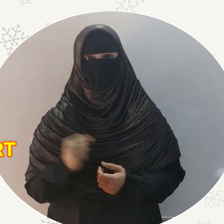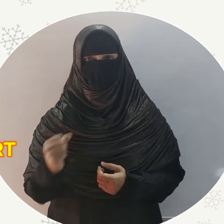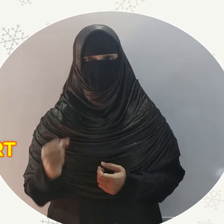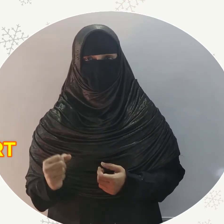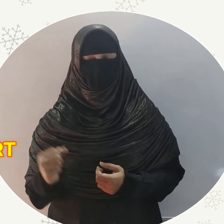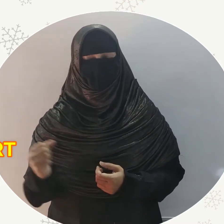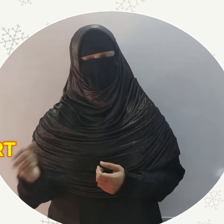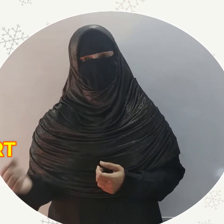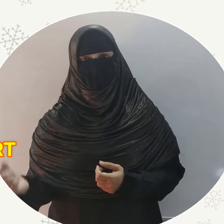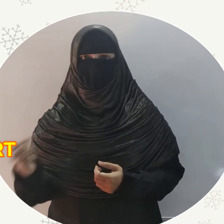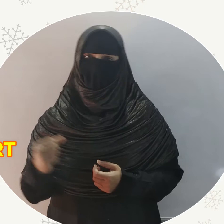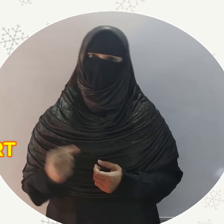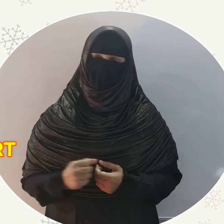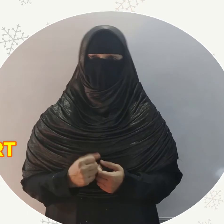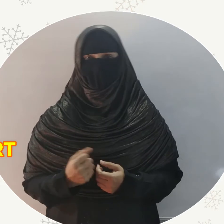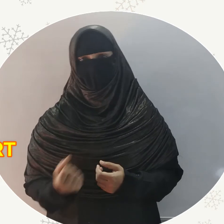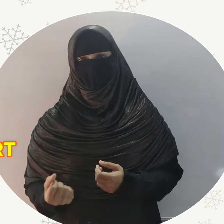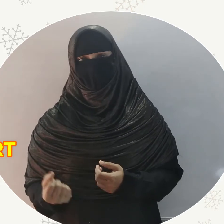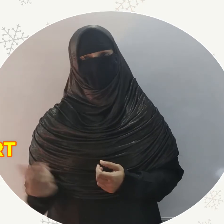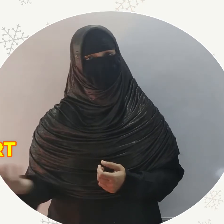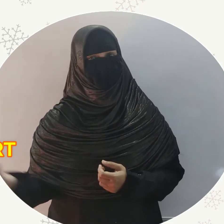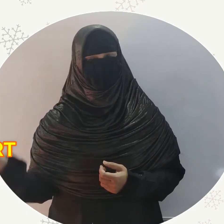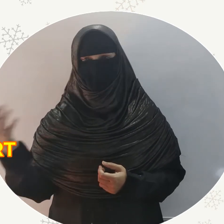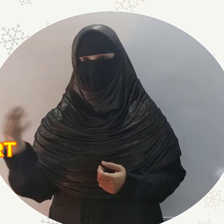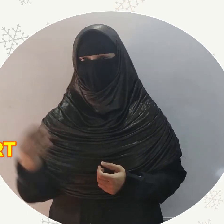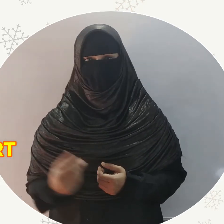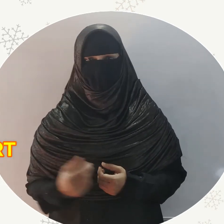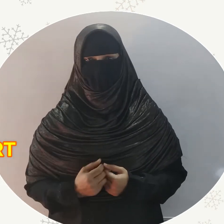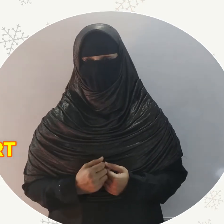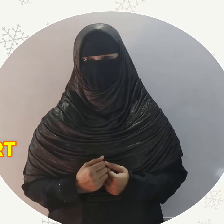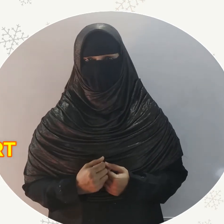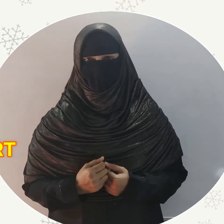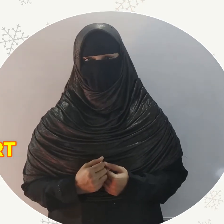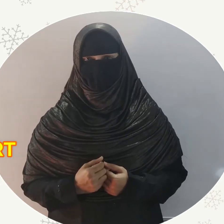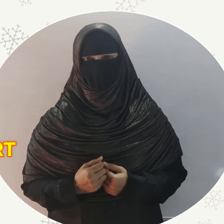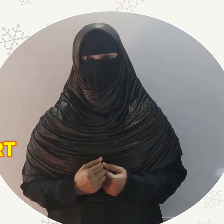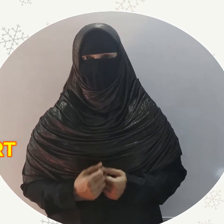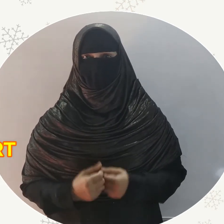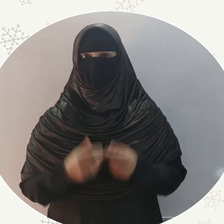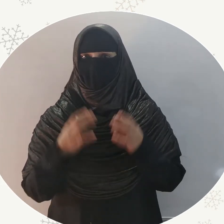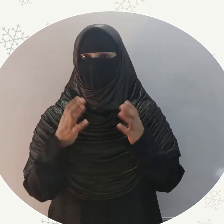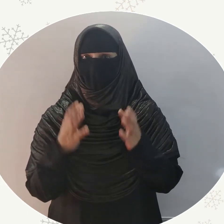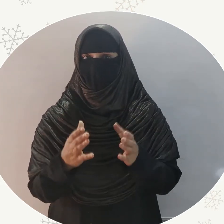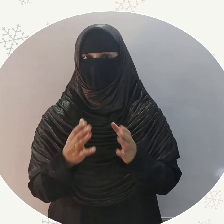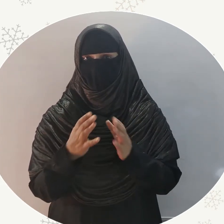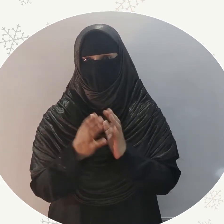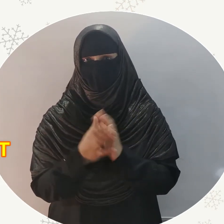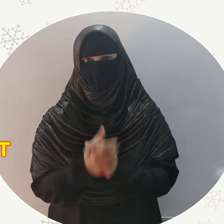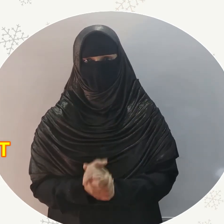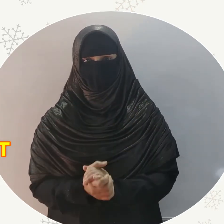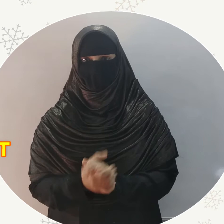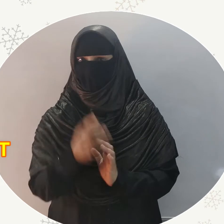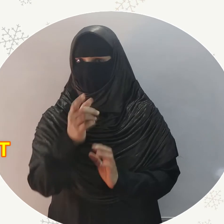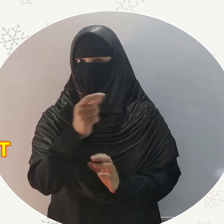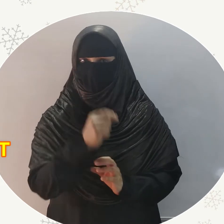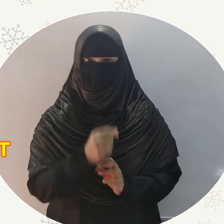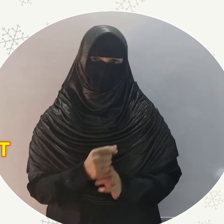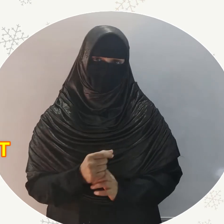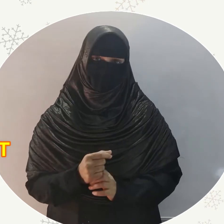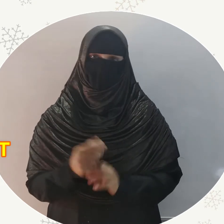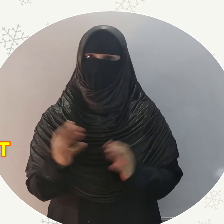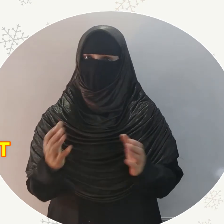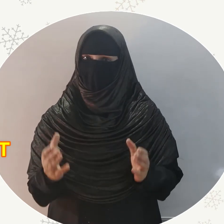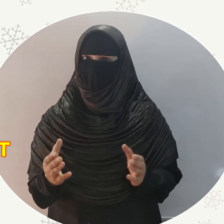കുക്കീസ്, ബിസ്ക്കറ്റ്സ്, പേസ്ട്രീസ്, ഐസ്ക്രീംസ് ആർ ഓൾ ലവ്ലി ഡിസേർട്ട്സ്. അപ്പോൾ ഡെസേർട്ട് എന്താണ്?